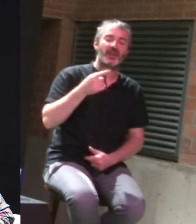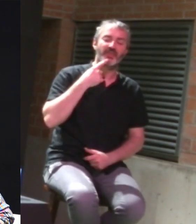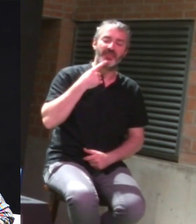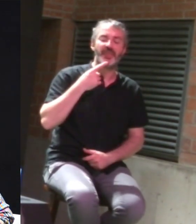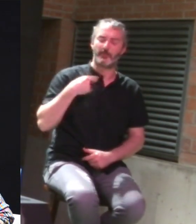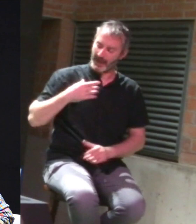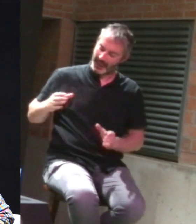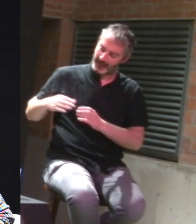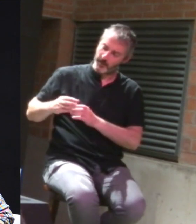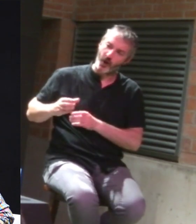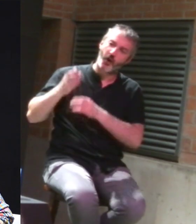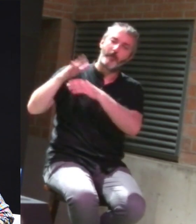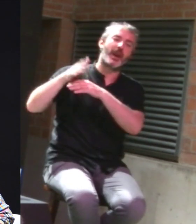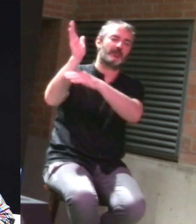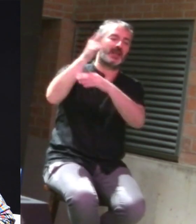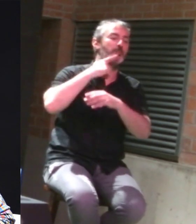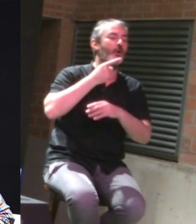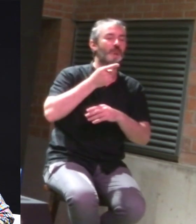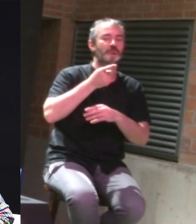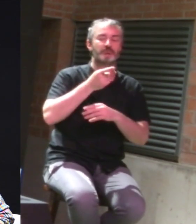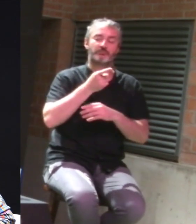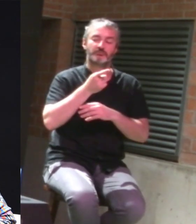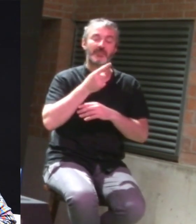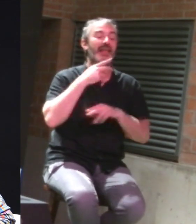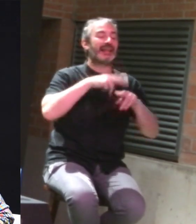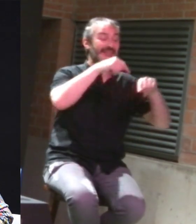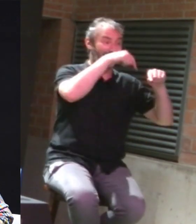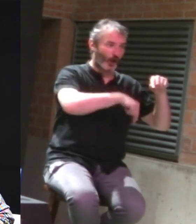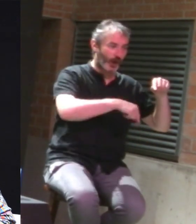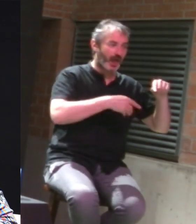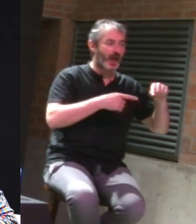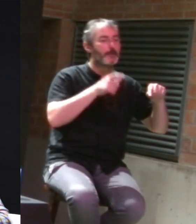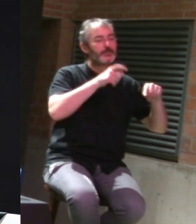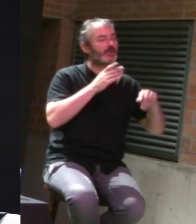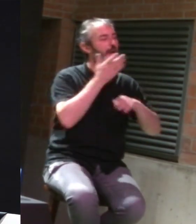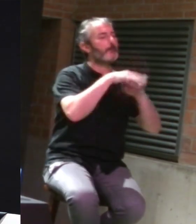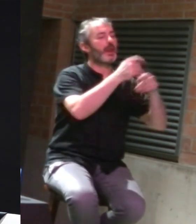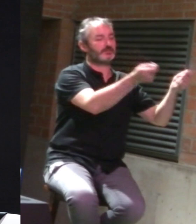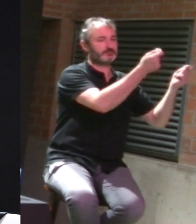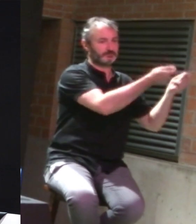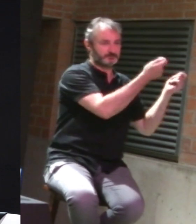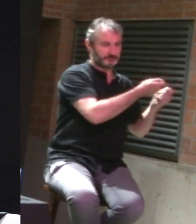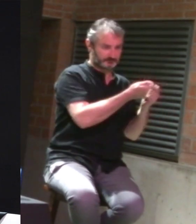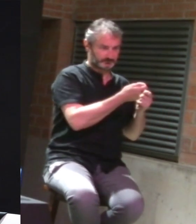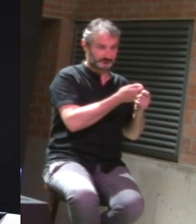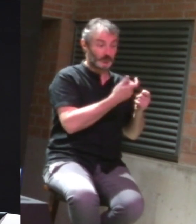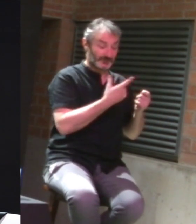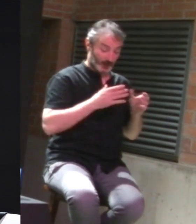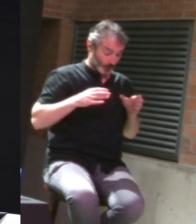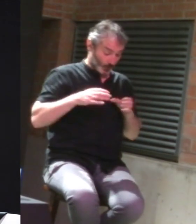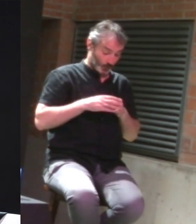equips de propagandistes, per exemple, per la Conca de Barberà, per la zona de Tarragona, etc. I llavors decideixen que en cada